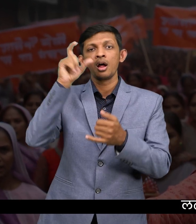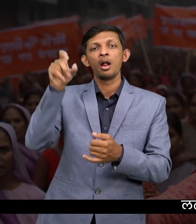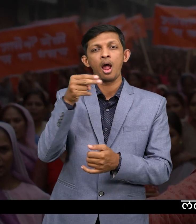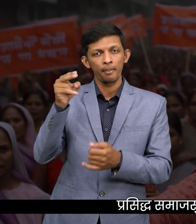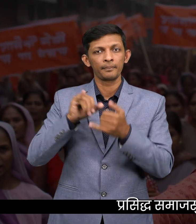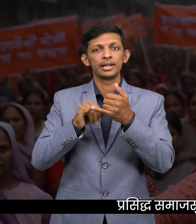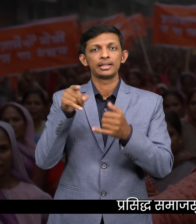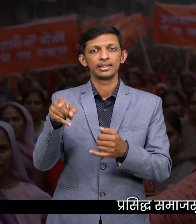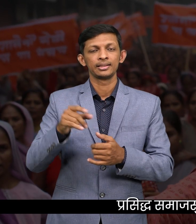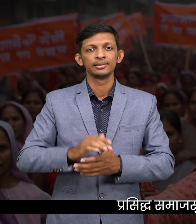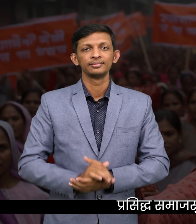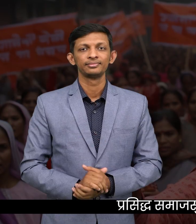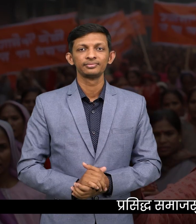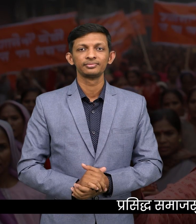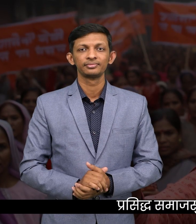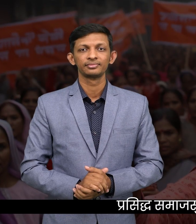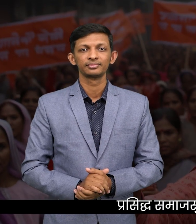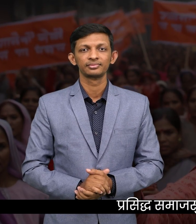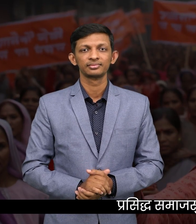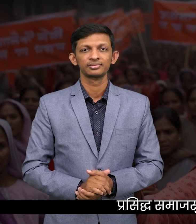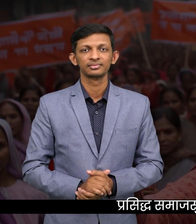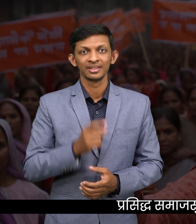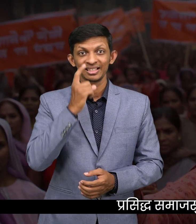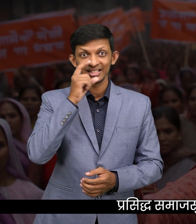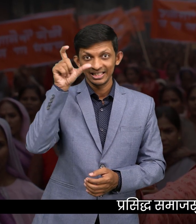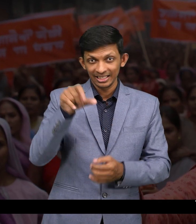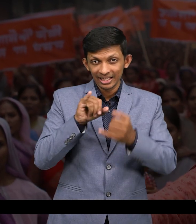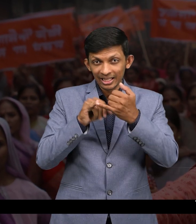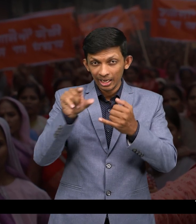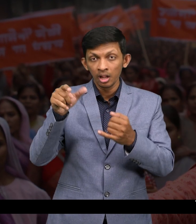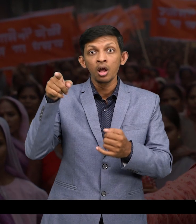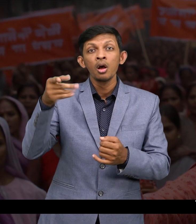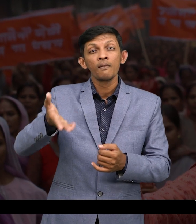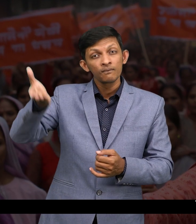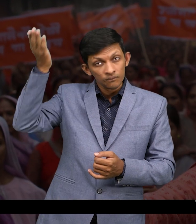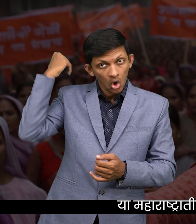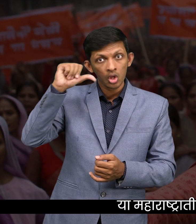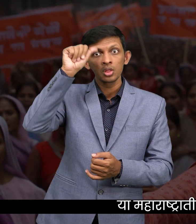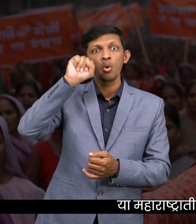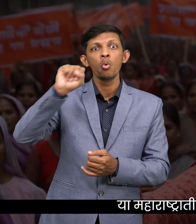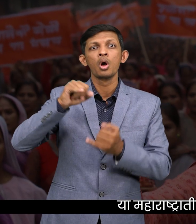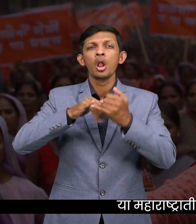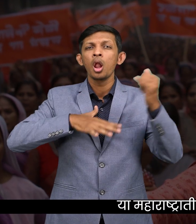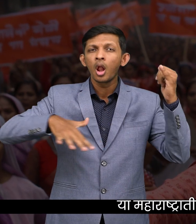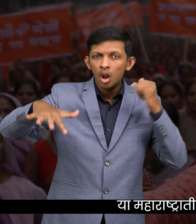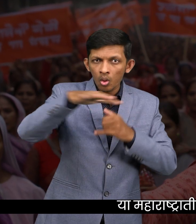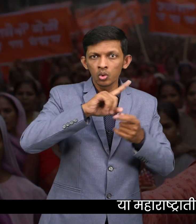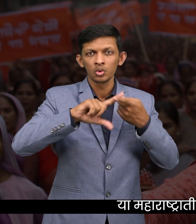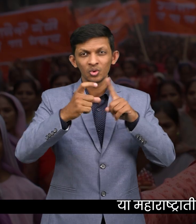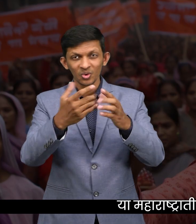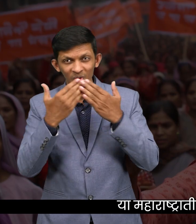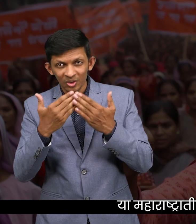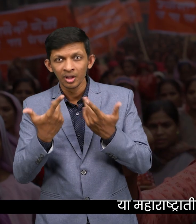लढणाऱ्या अशाच एका प्रसिद्ध समाजसुधारिका सावित्रीबाई फुले होत्या. सावित्रीबाई फुले या महाराष्ट्रातील एक